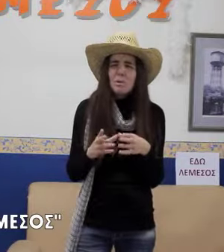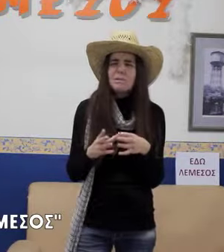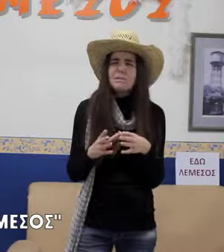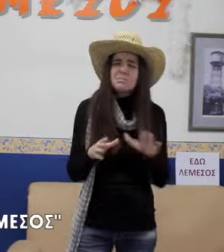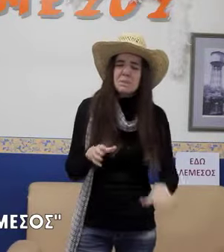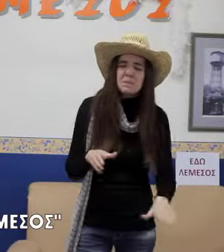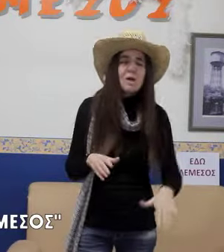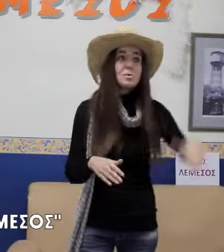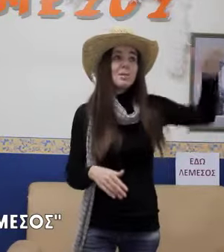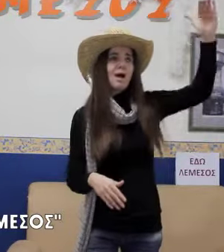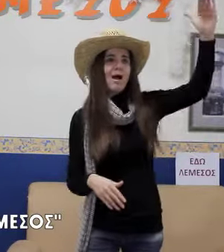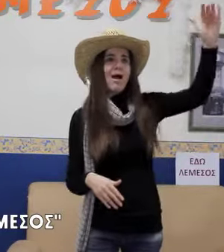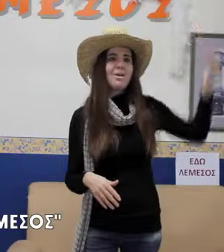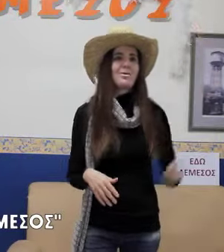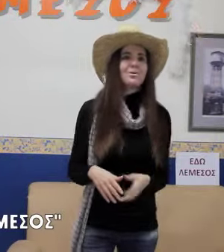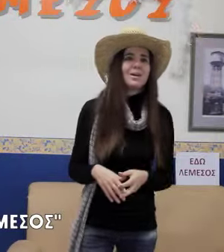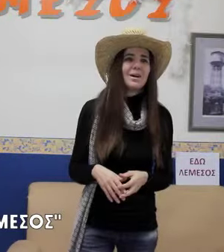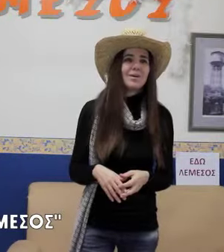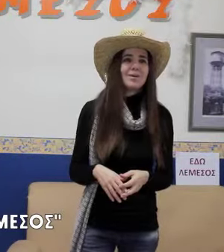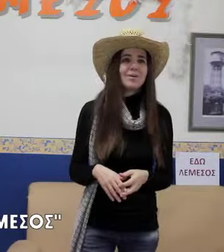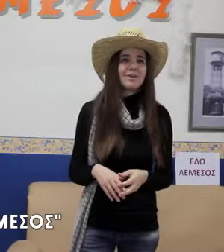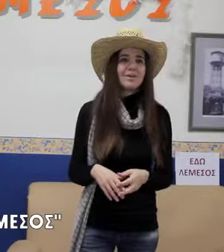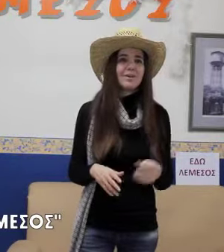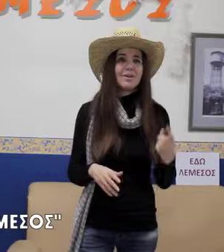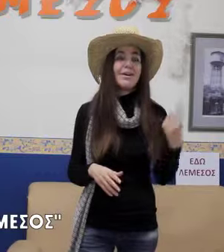μεγάλους, να έρθουν μασκαρεμένοι